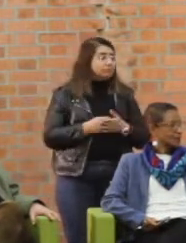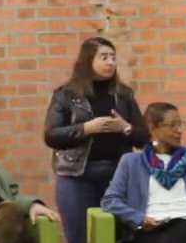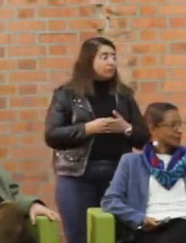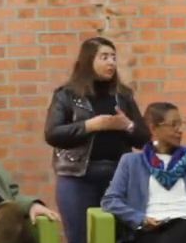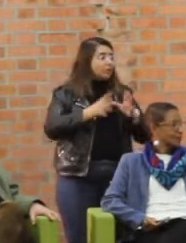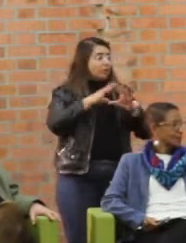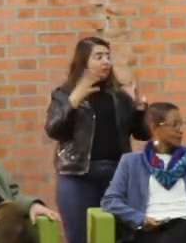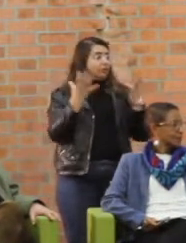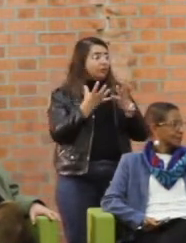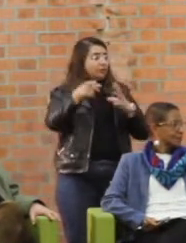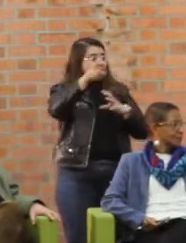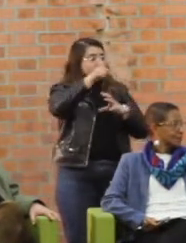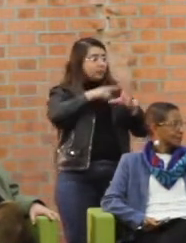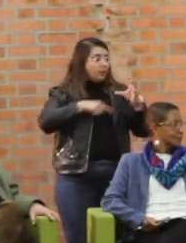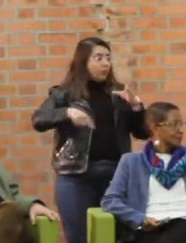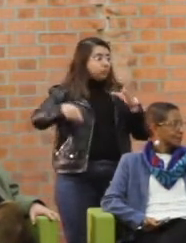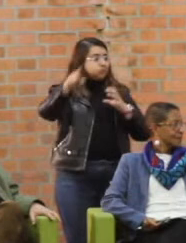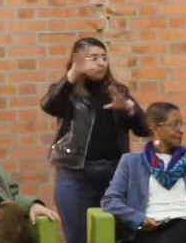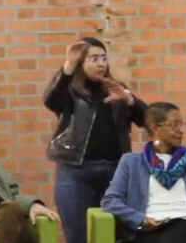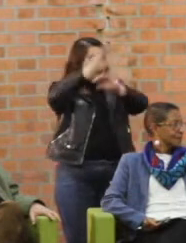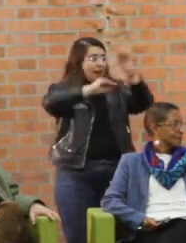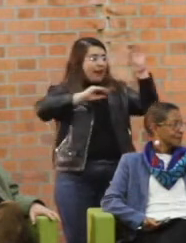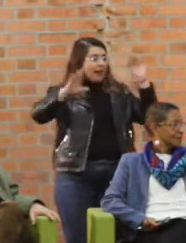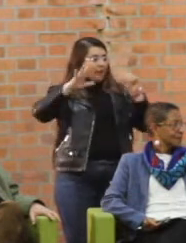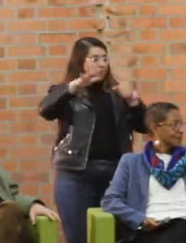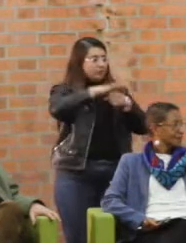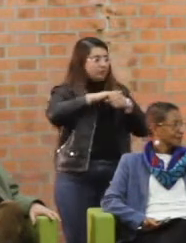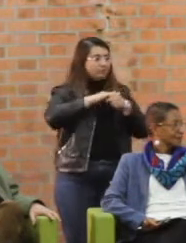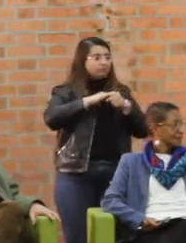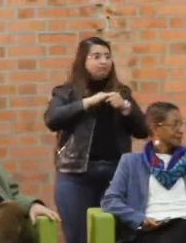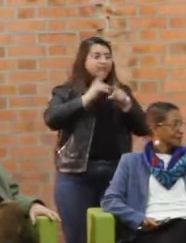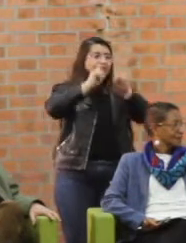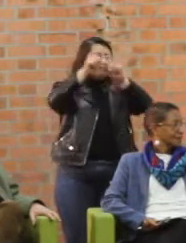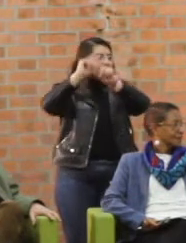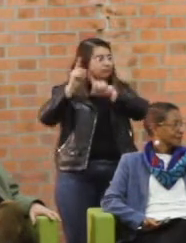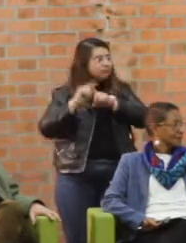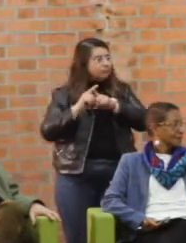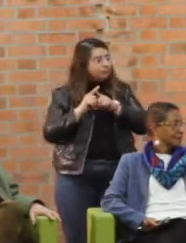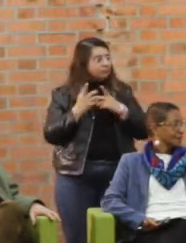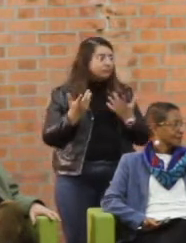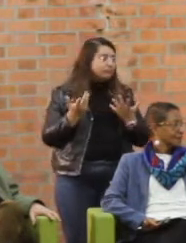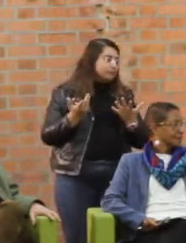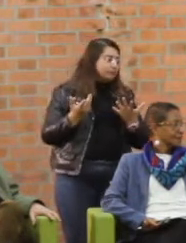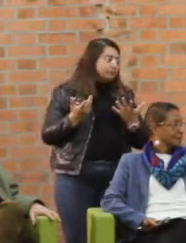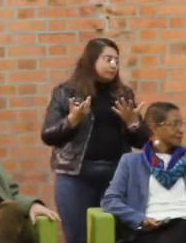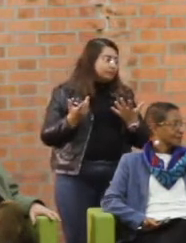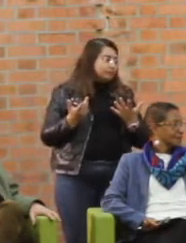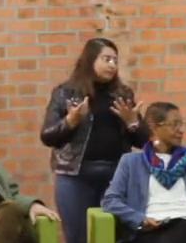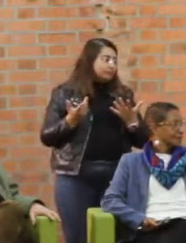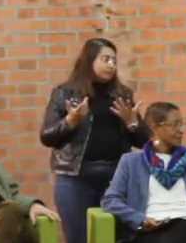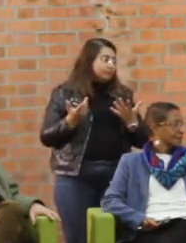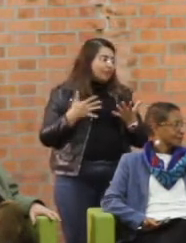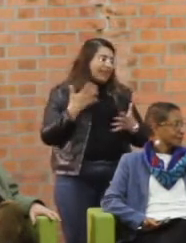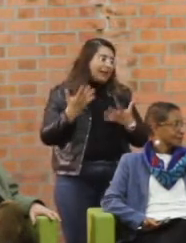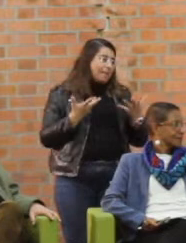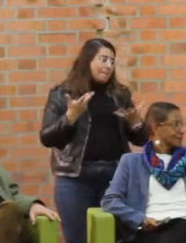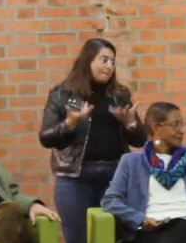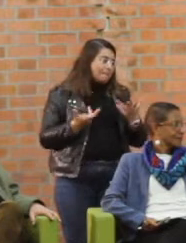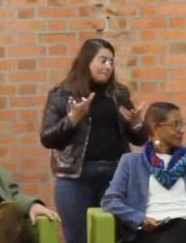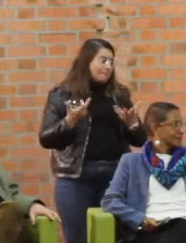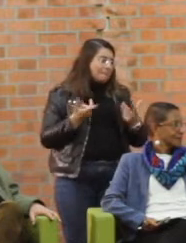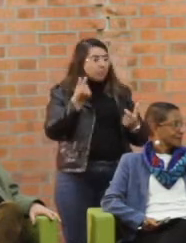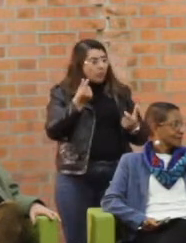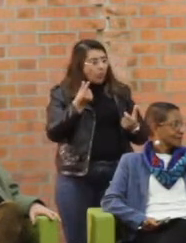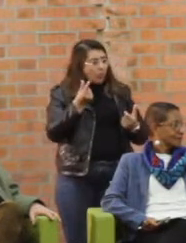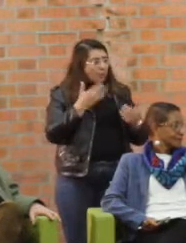mundial nos habla de una situación un poco menos digamos como un poco